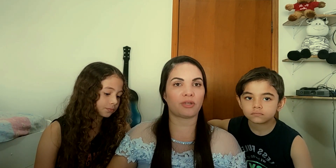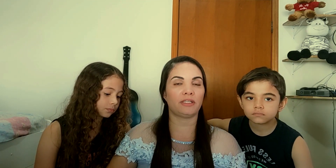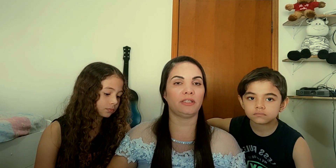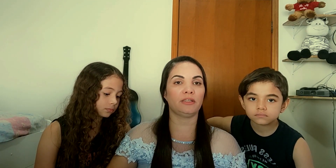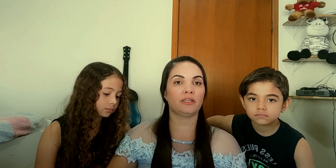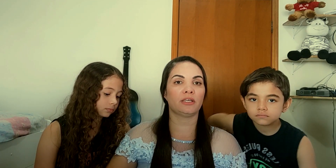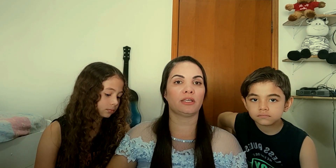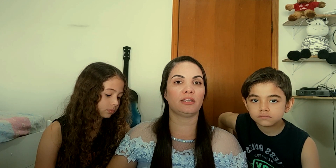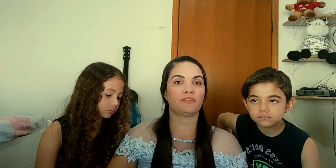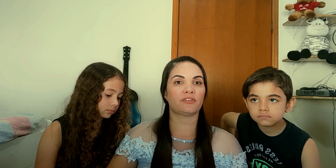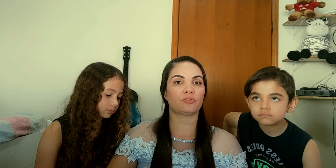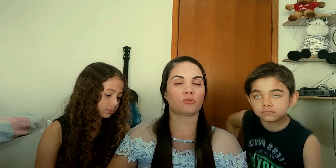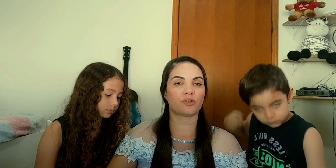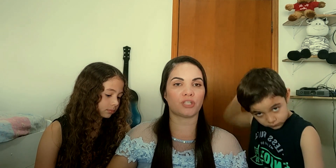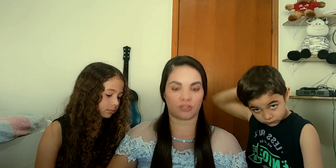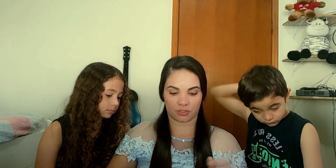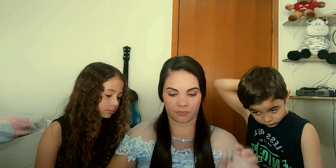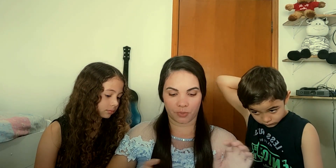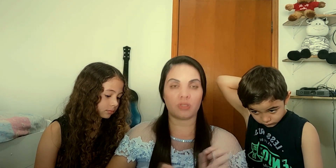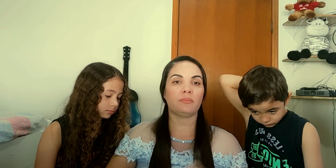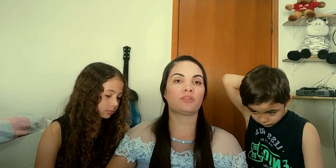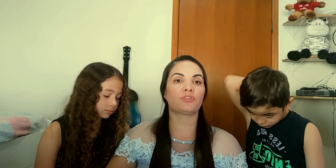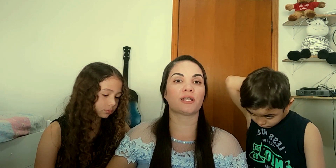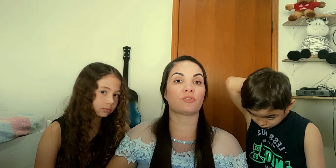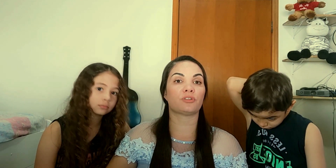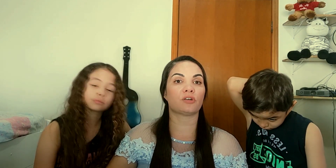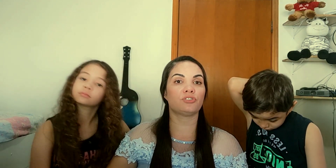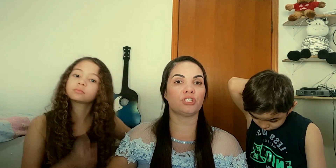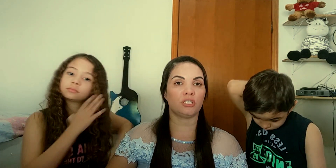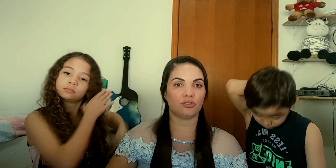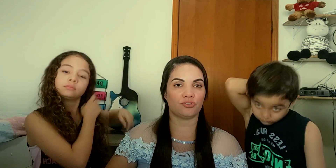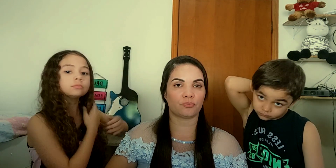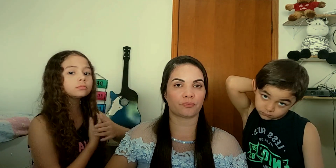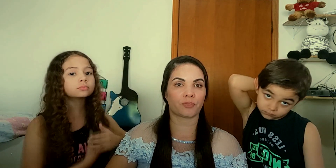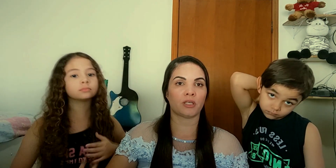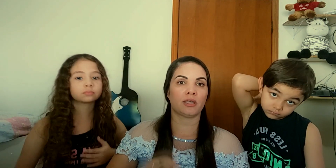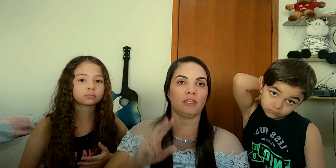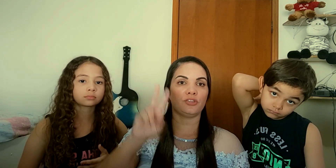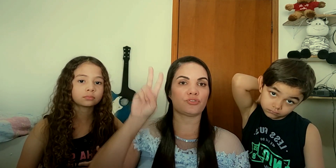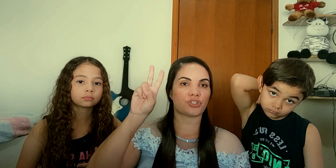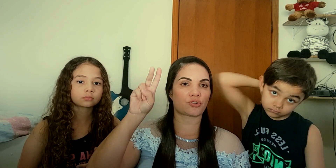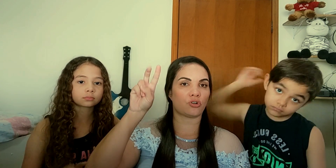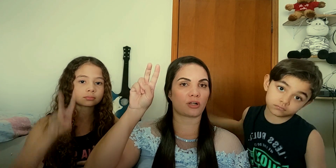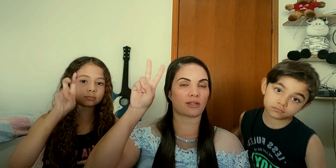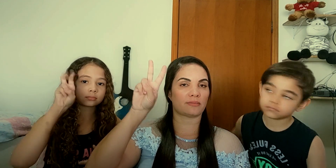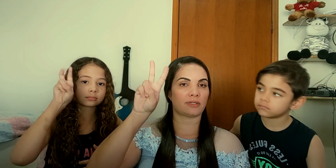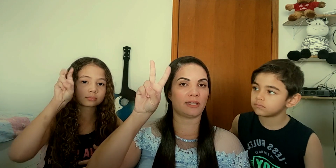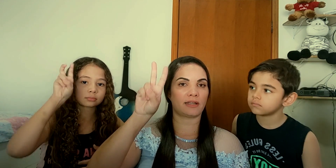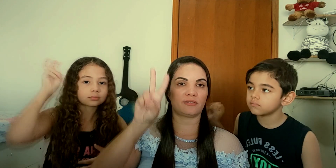aí e fazendo com a gente. Primeiro sinal, o sinal de índio. Índio, a gente coloca, pega esses